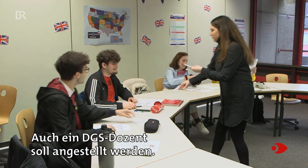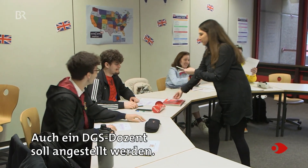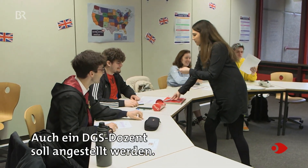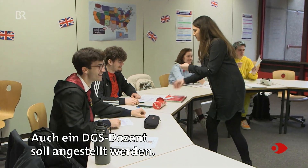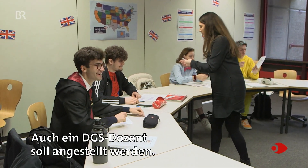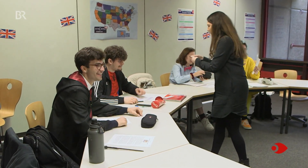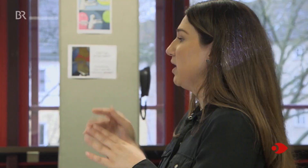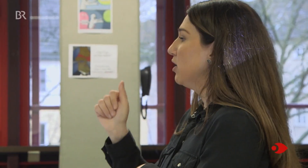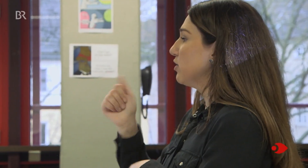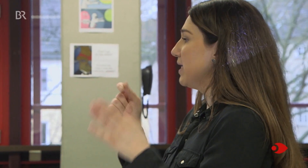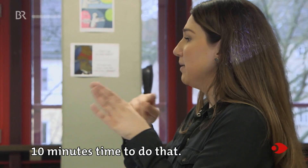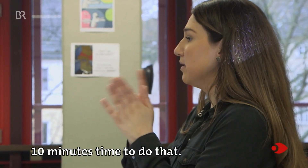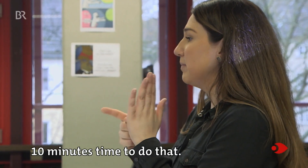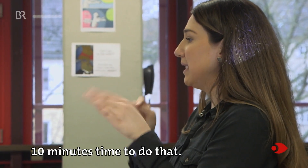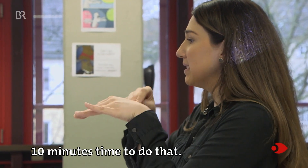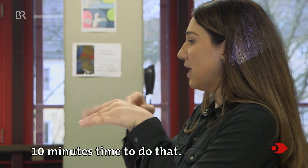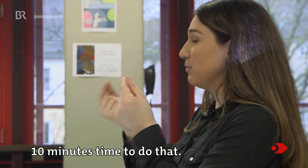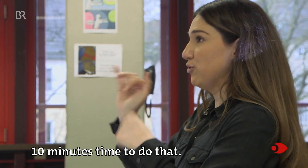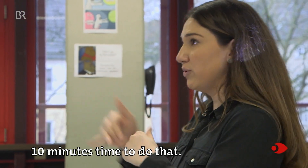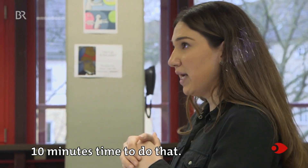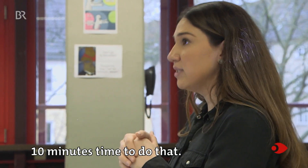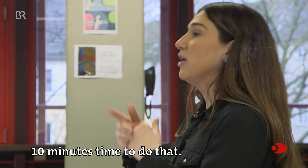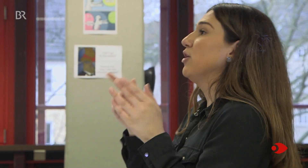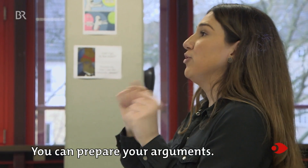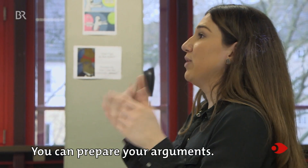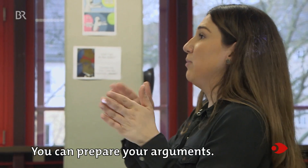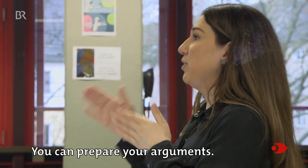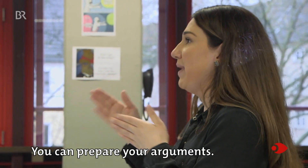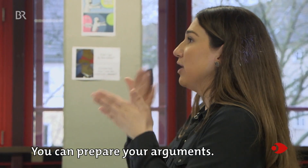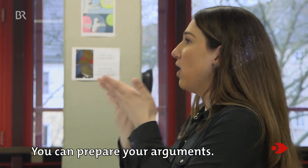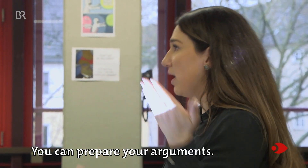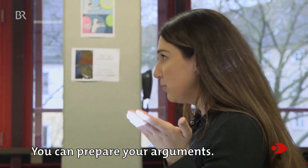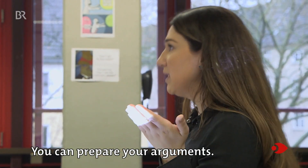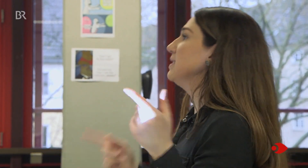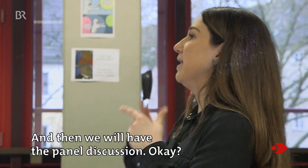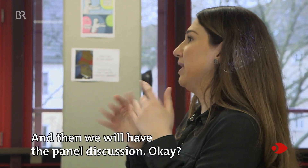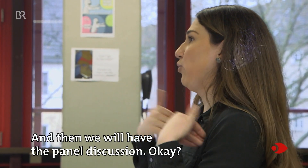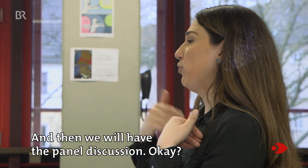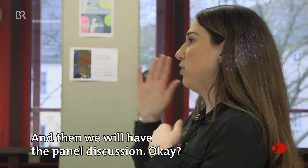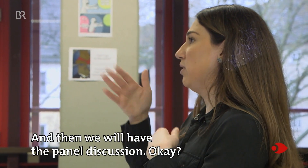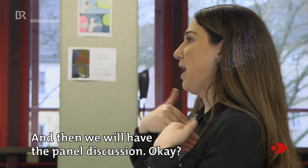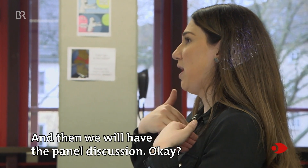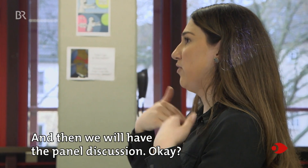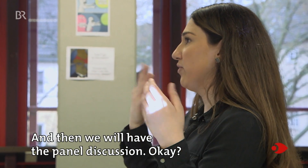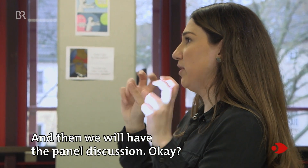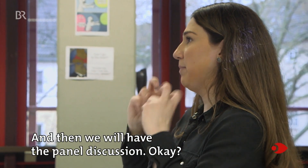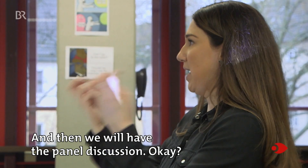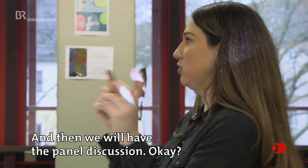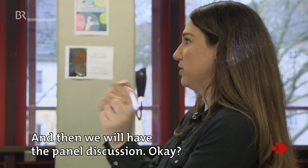soll angestellt werden. So 10 minutes time to do that. You can prepare your arguments and then we will have the panel